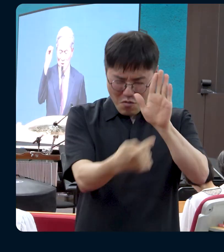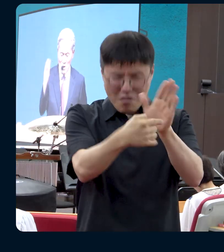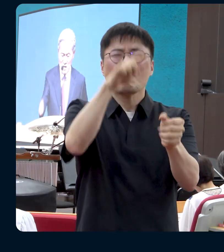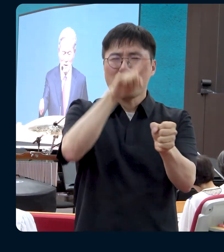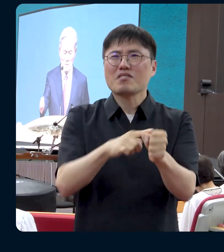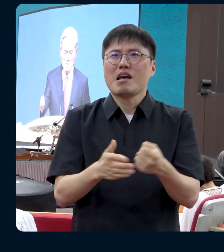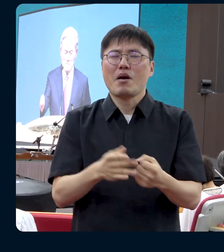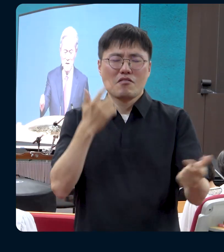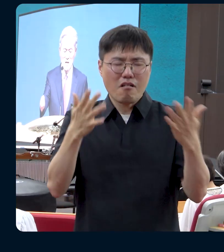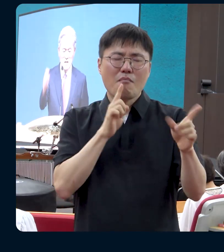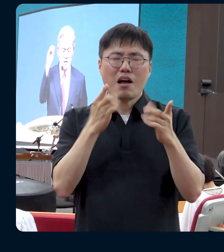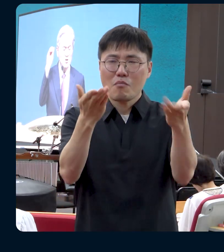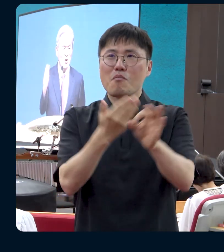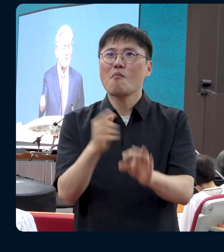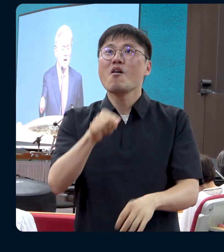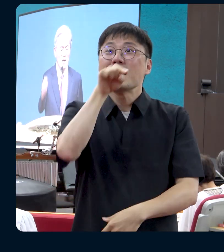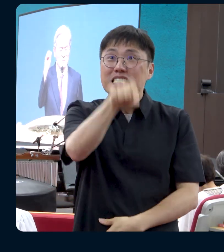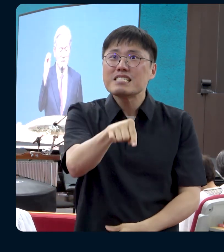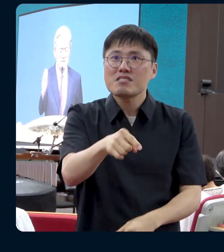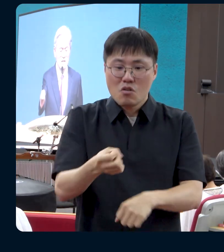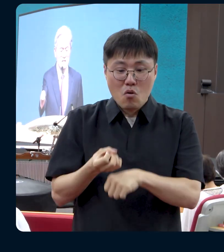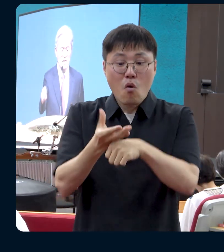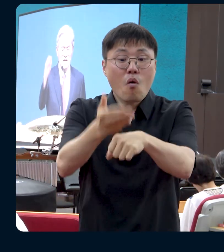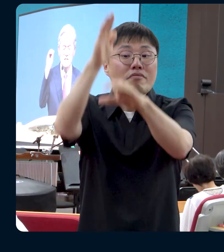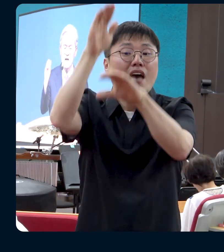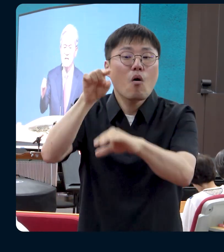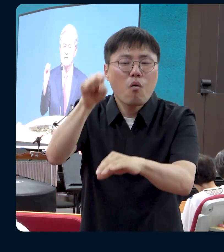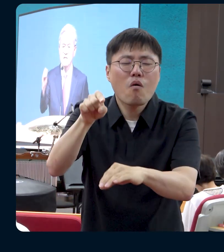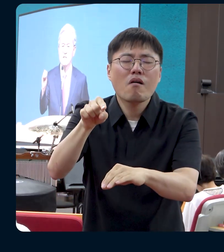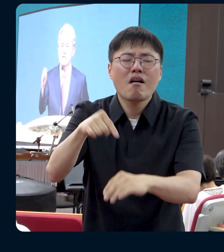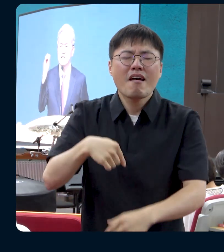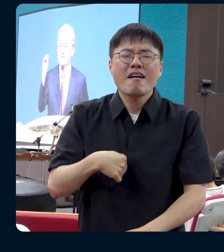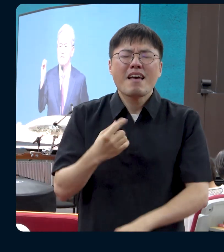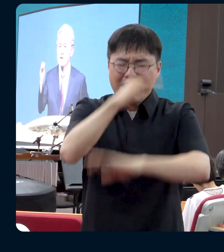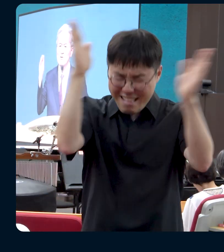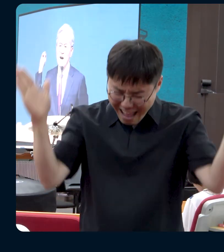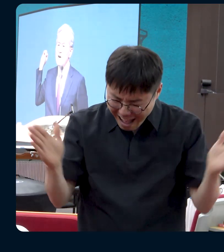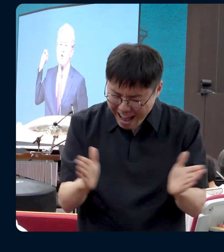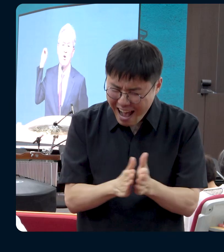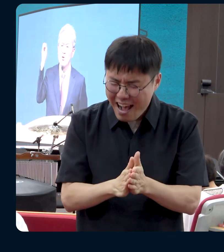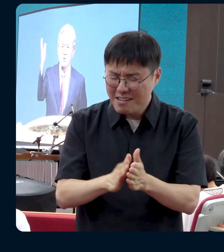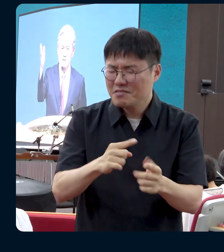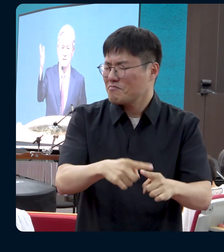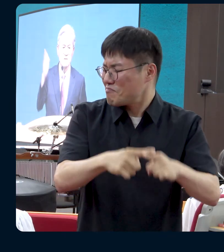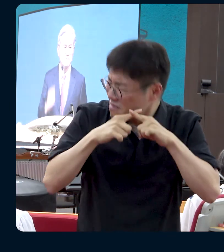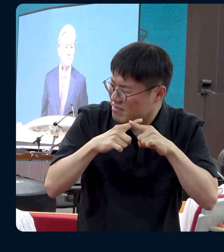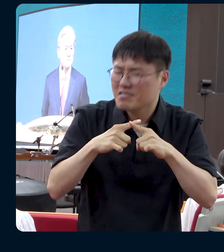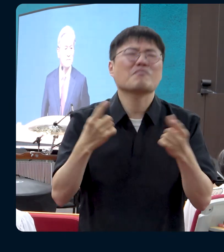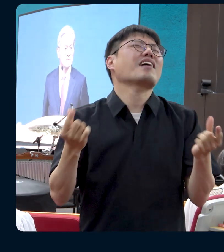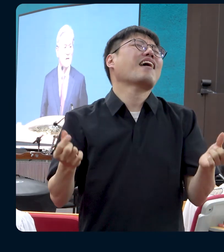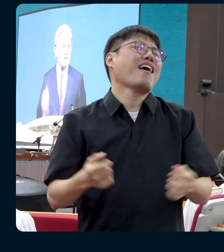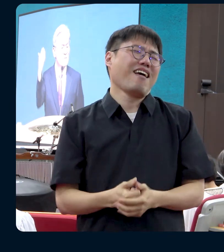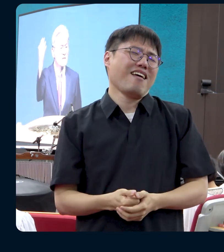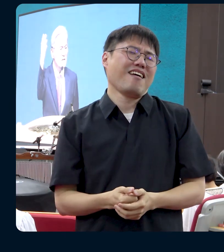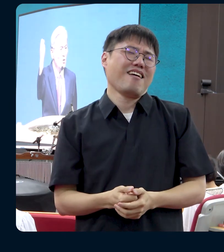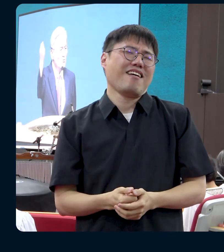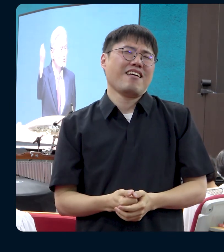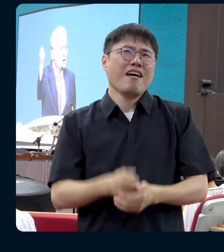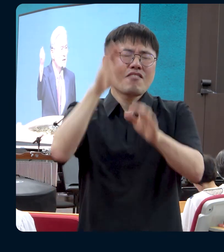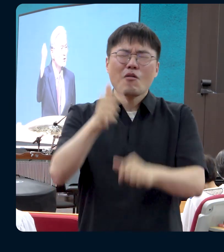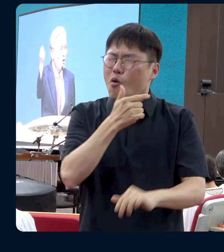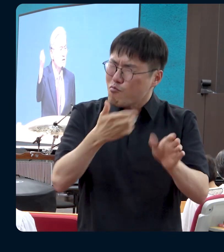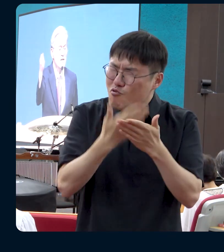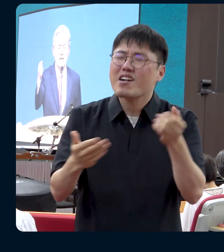위해요. 정확히 말하면 그 전달하는 메시지에 자기 자신을 있는 그대로 다 걸어버리는, 그 메시지가